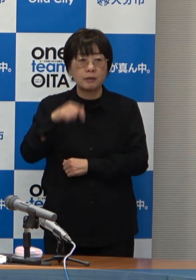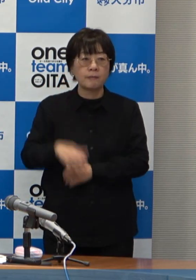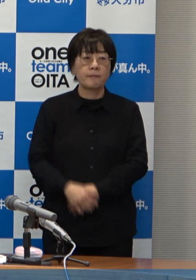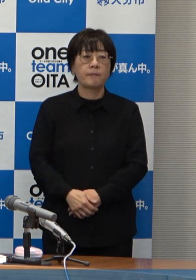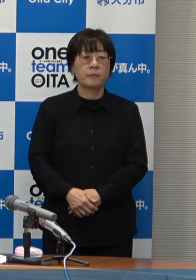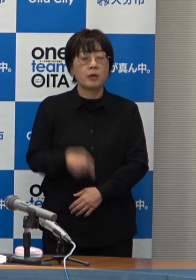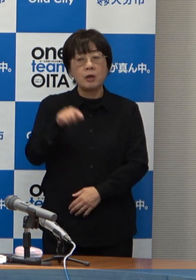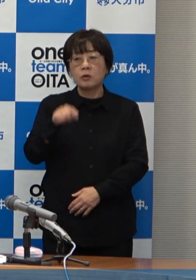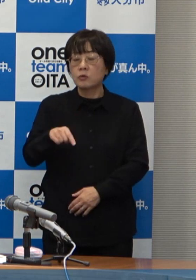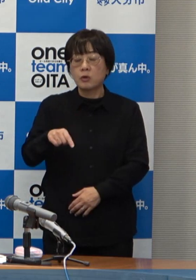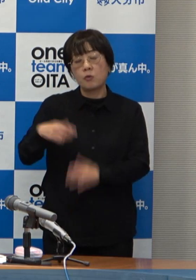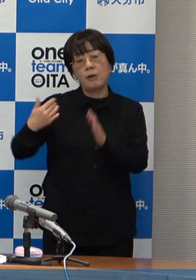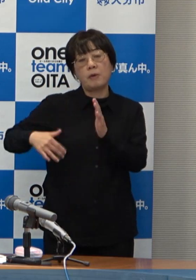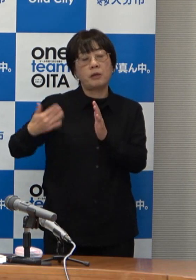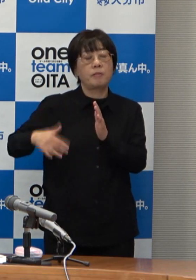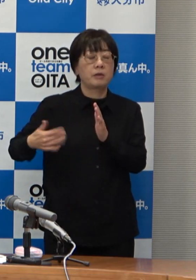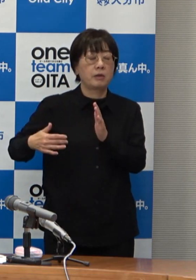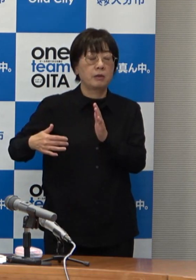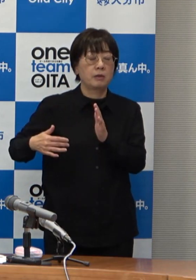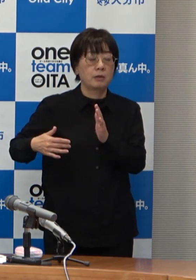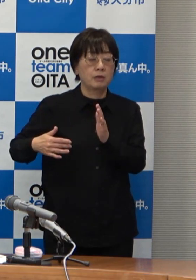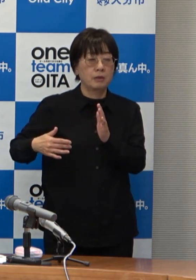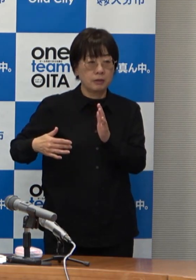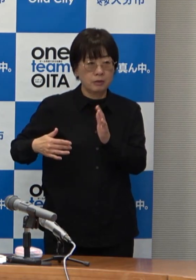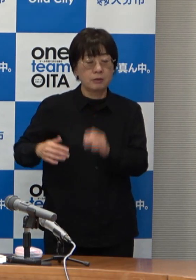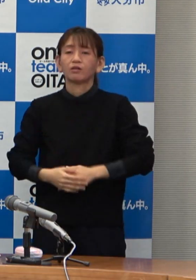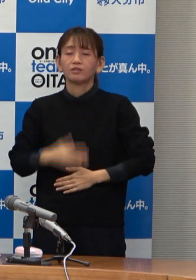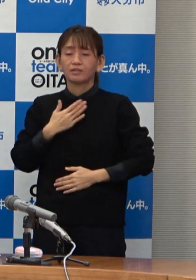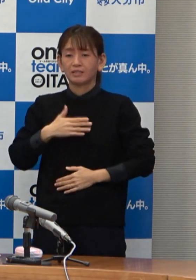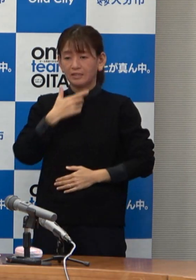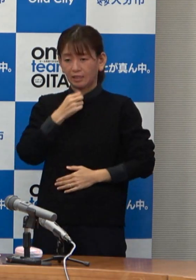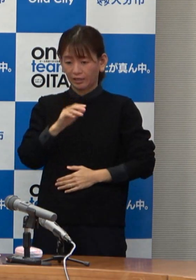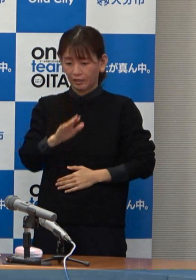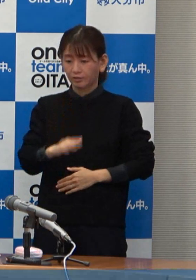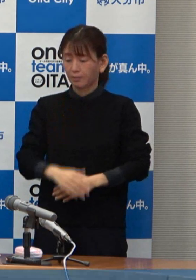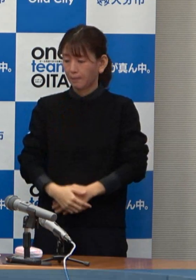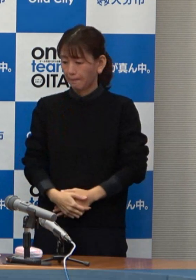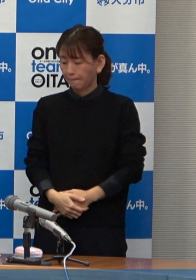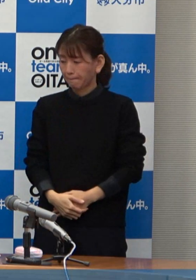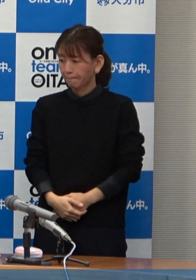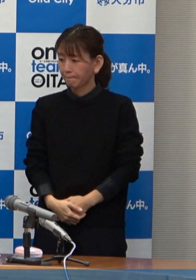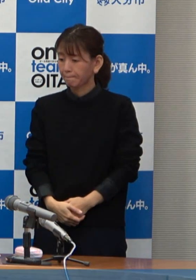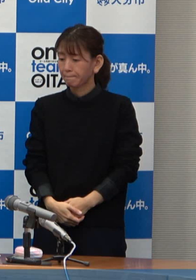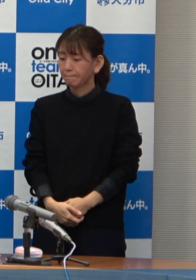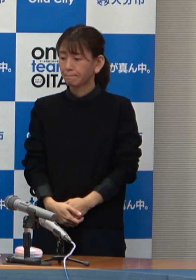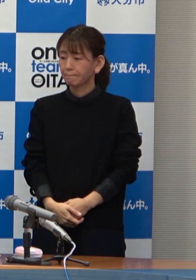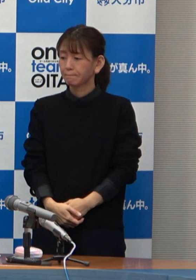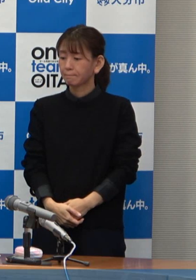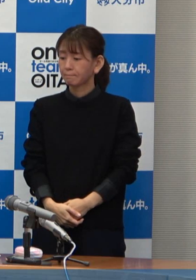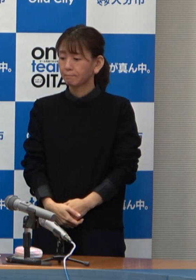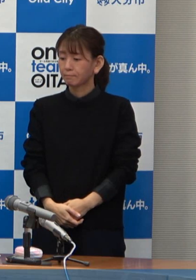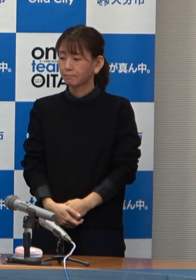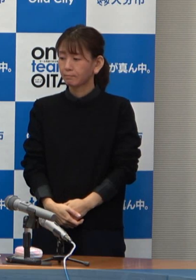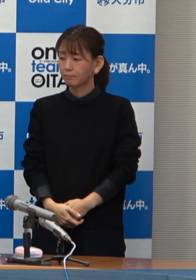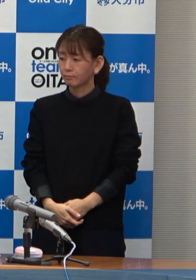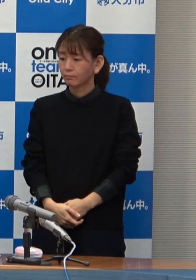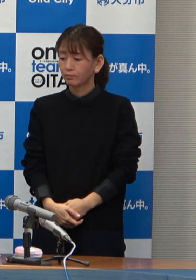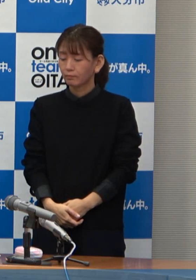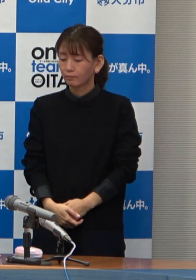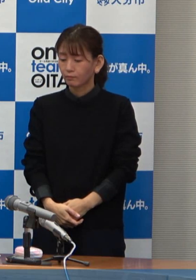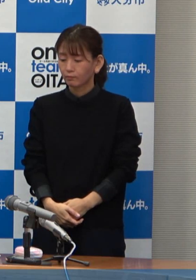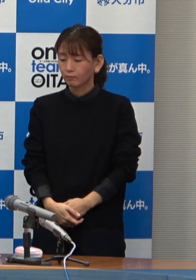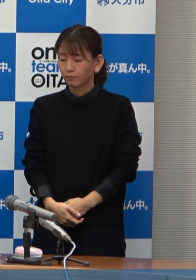着手できてない項目に入ってると思いますはいまずこれは今までの説明でも申し上げたよう